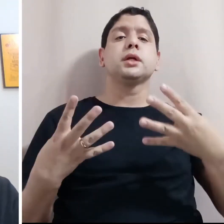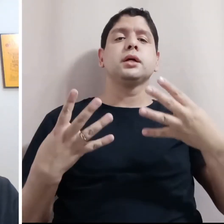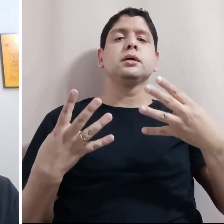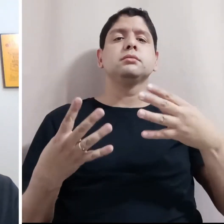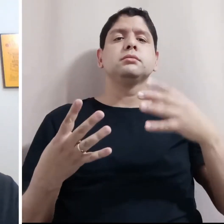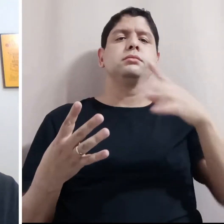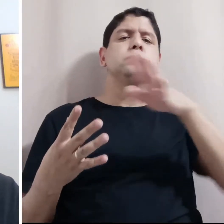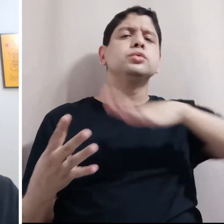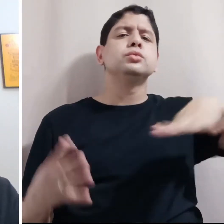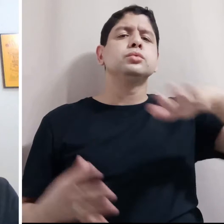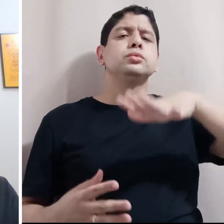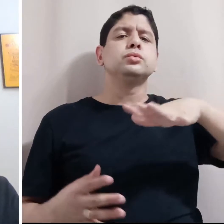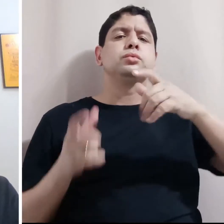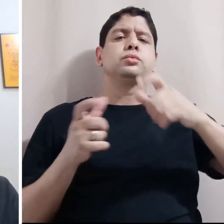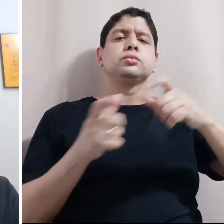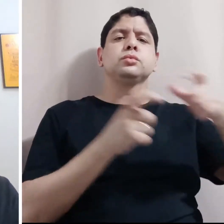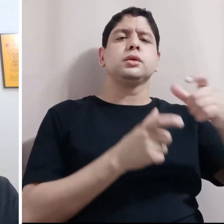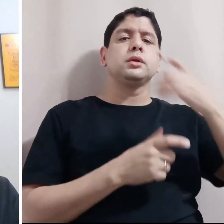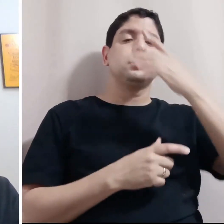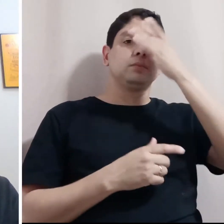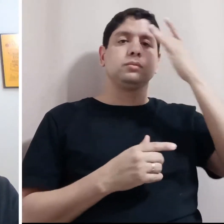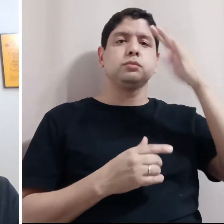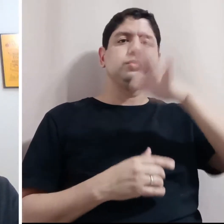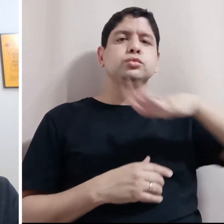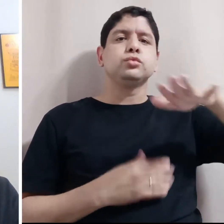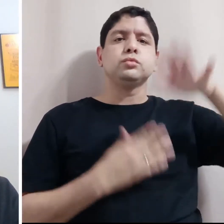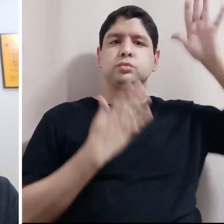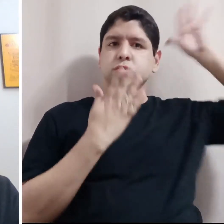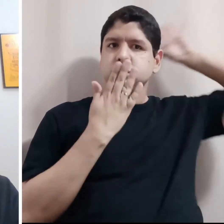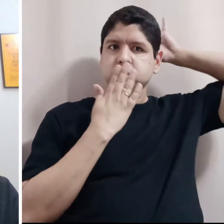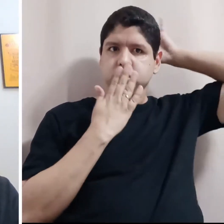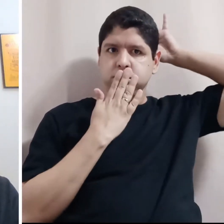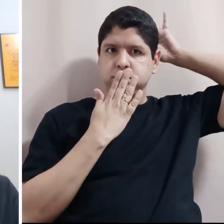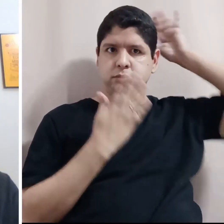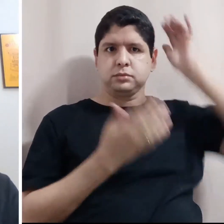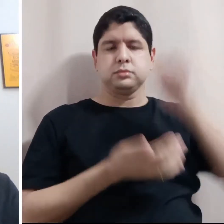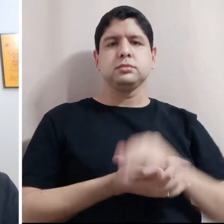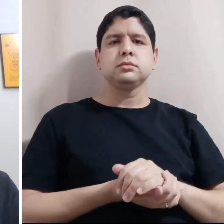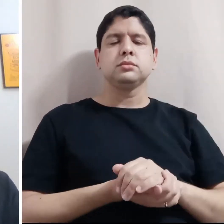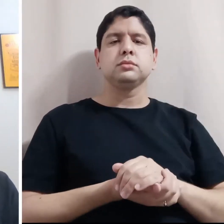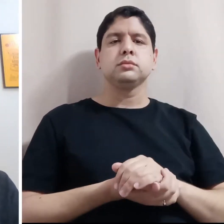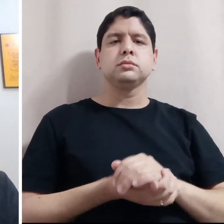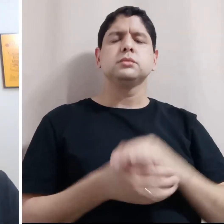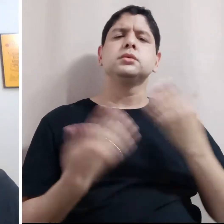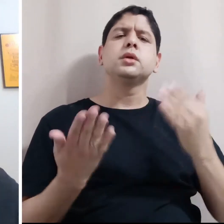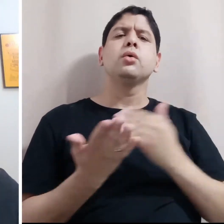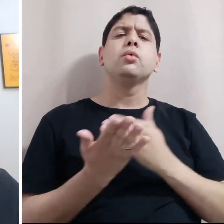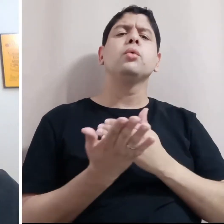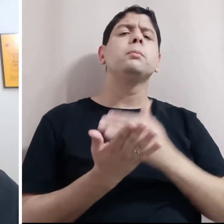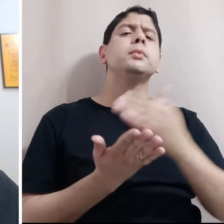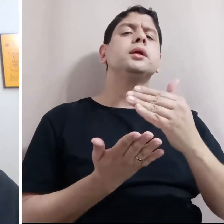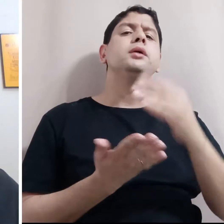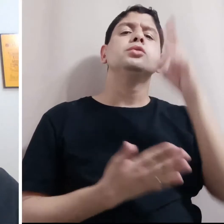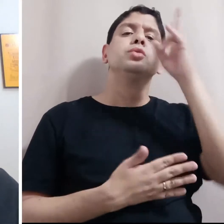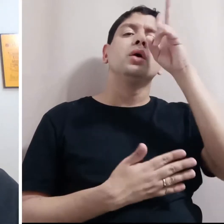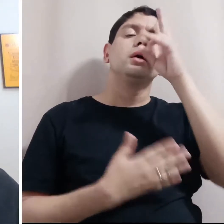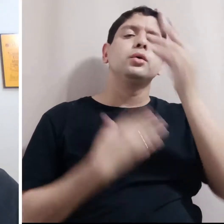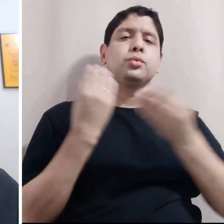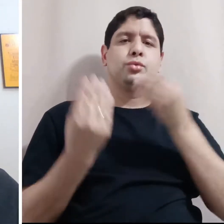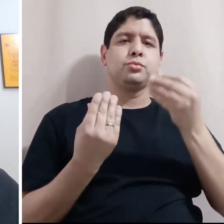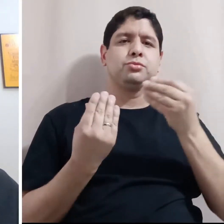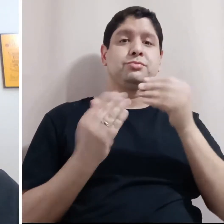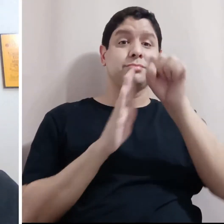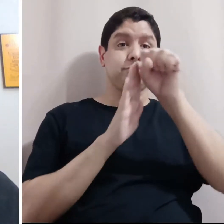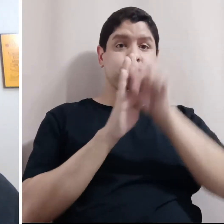América. Continuando a nossa viagem pela história, quando os europeus chegaram ao nosso continente,